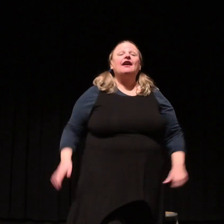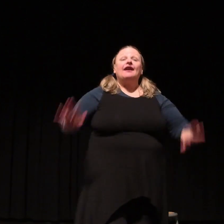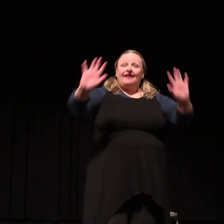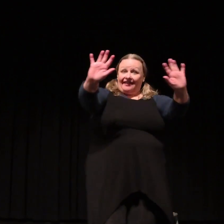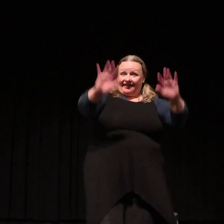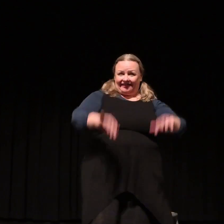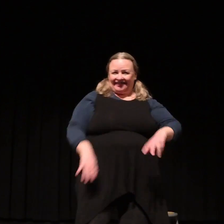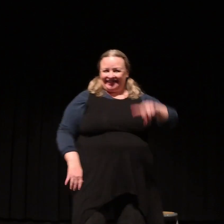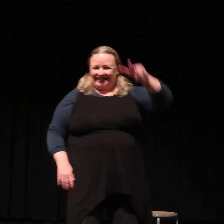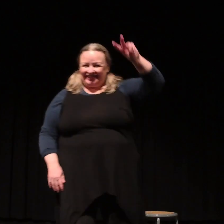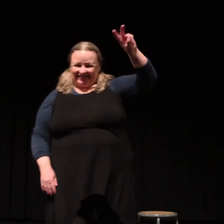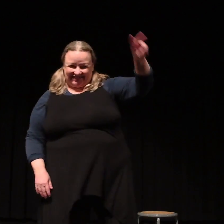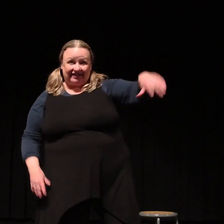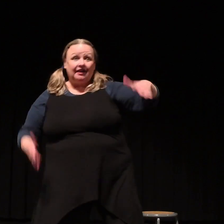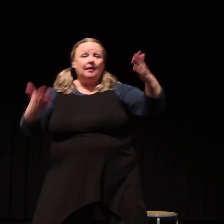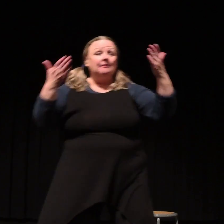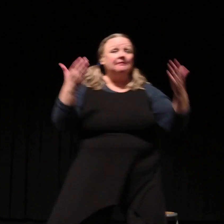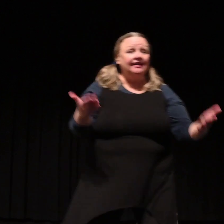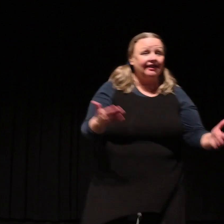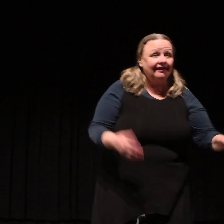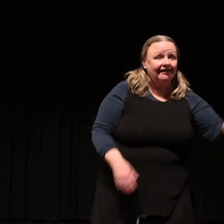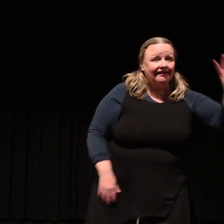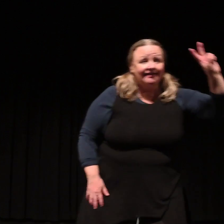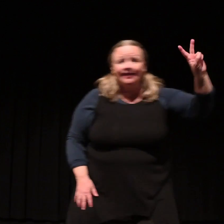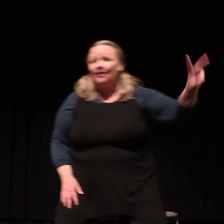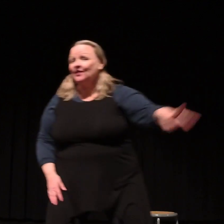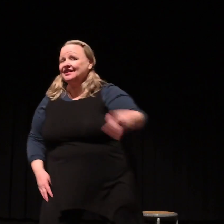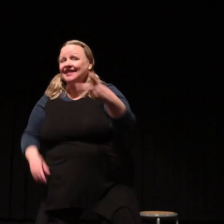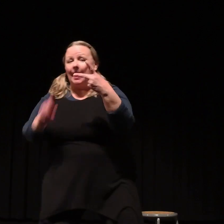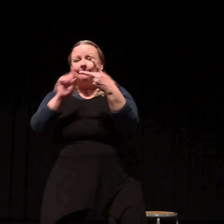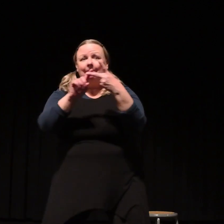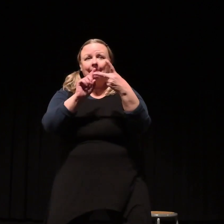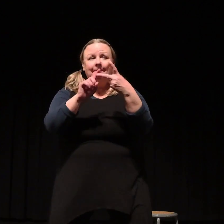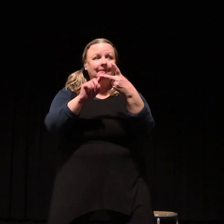hein? Bon, là,